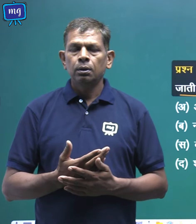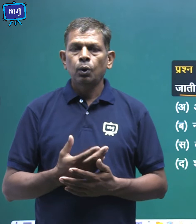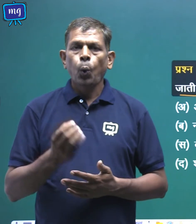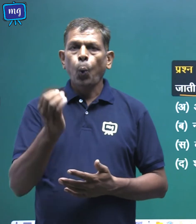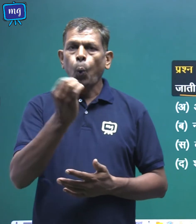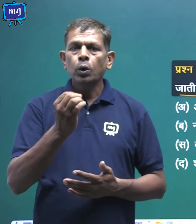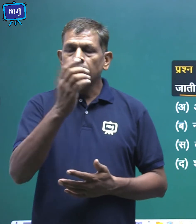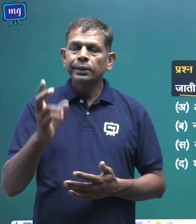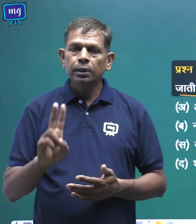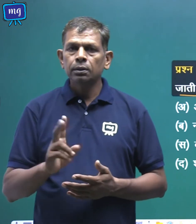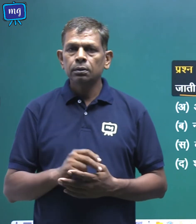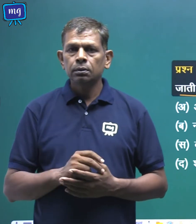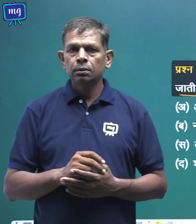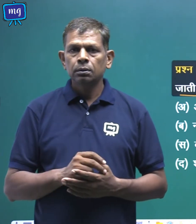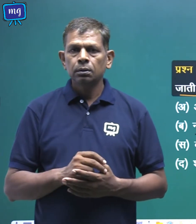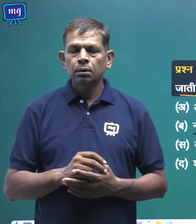ऑक्सीजन,